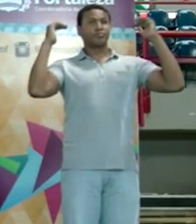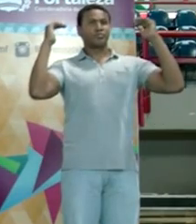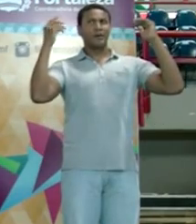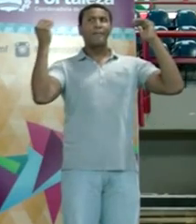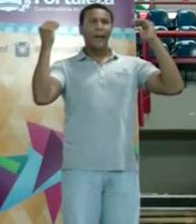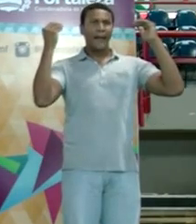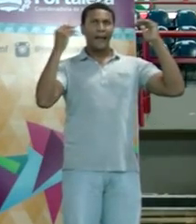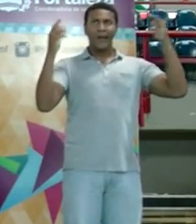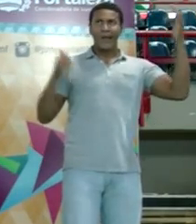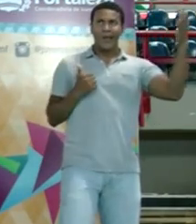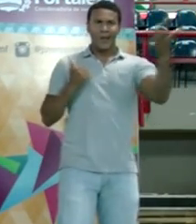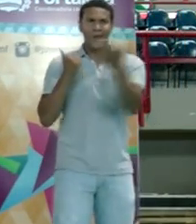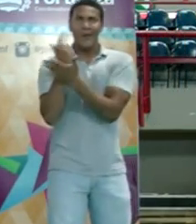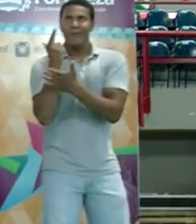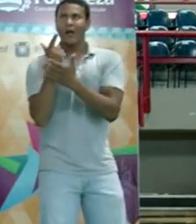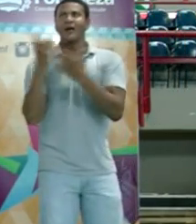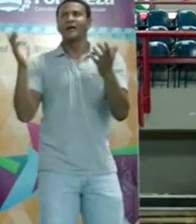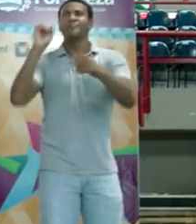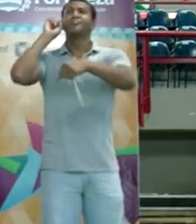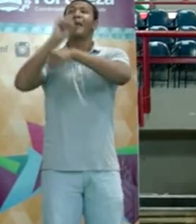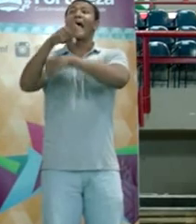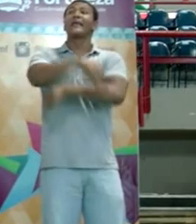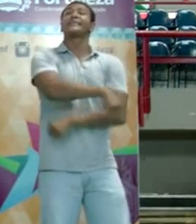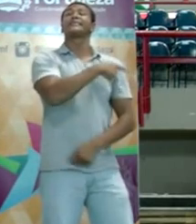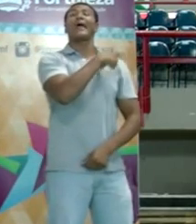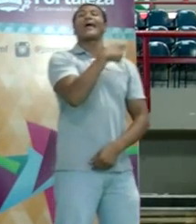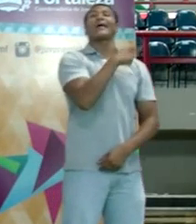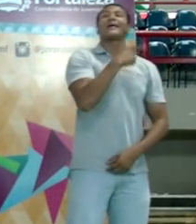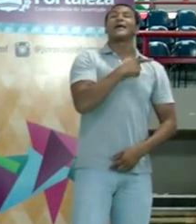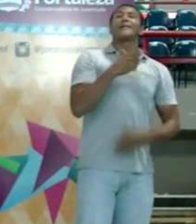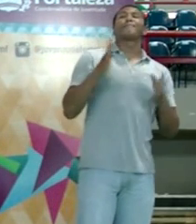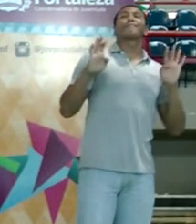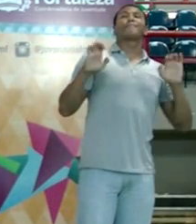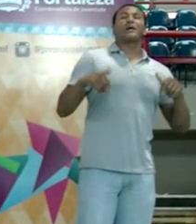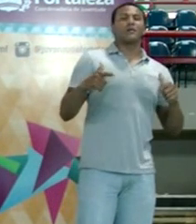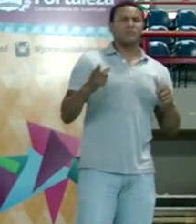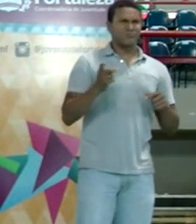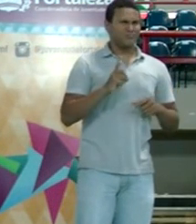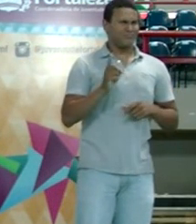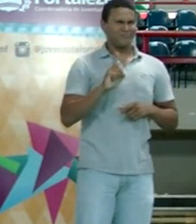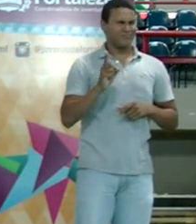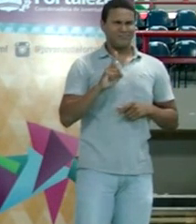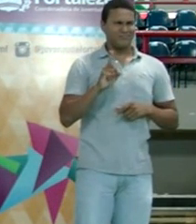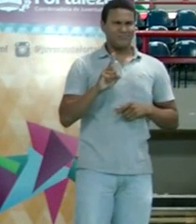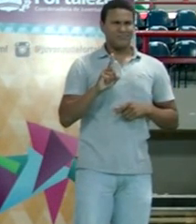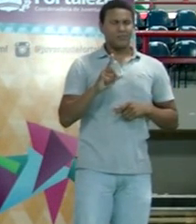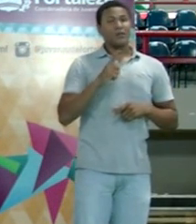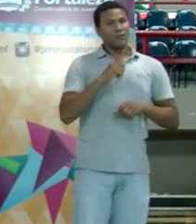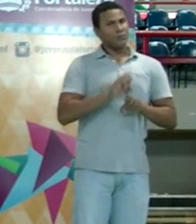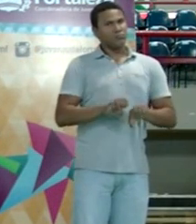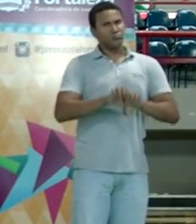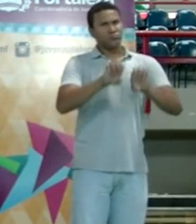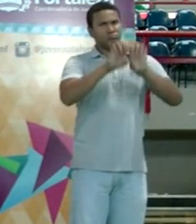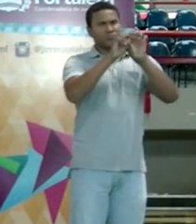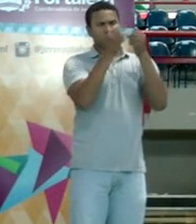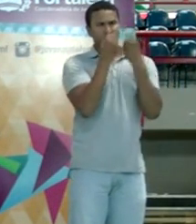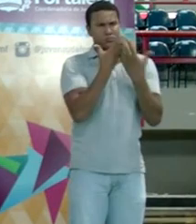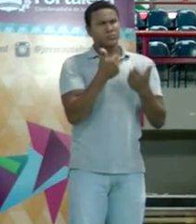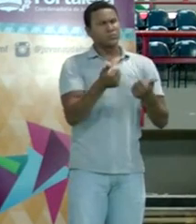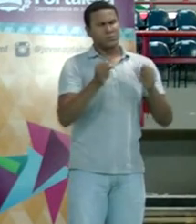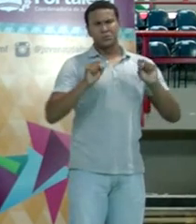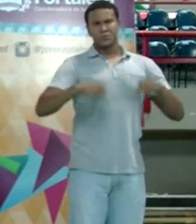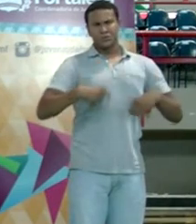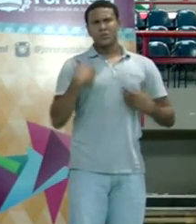de comprar as tecnologias deles? Certo? Eles querem investir numa coisa, infraestrutura sim, isso é uma questão. Por